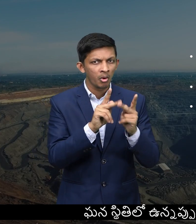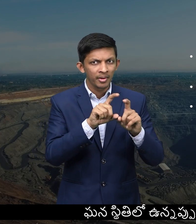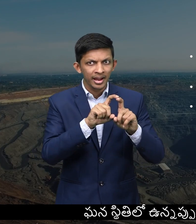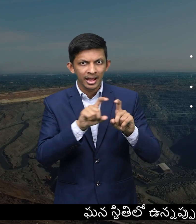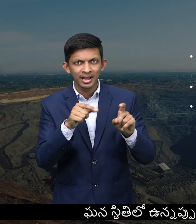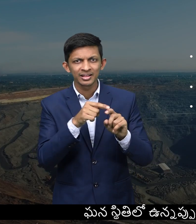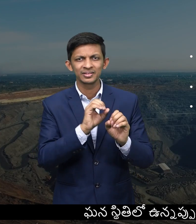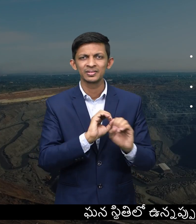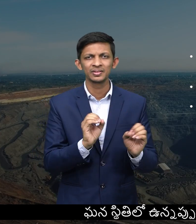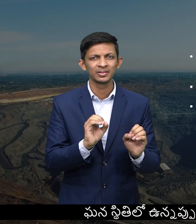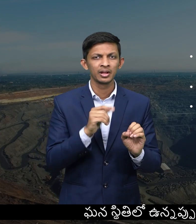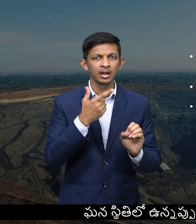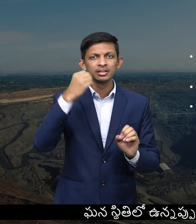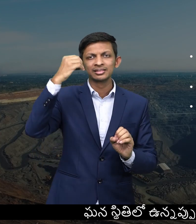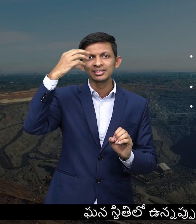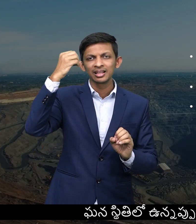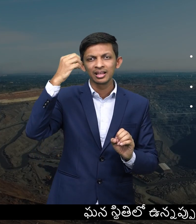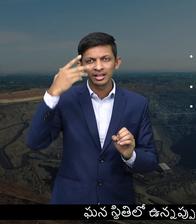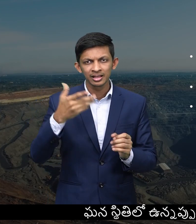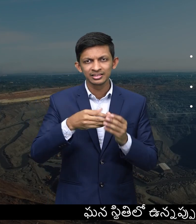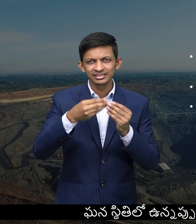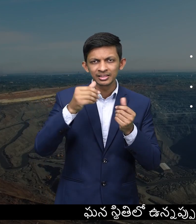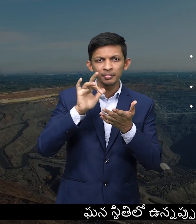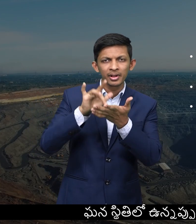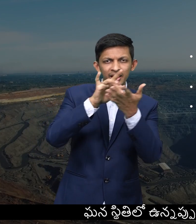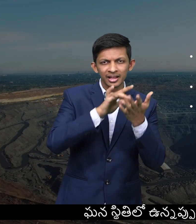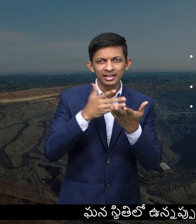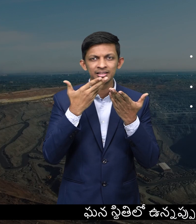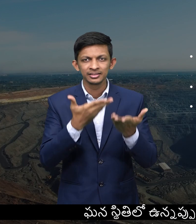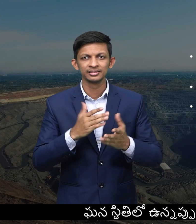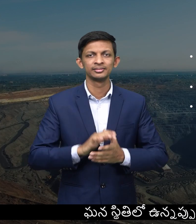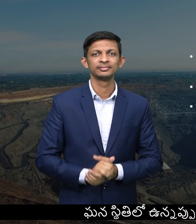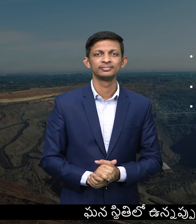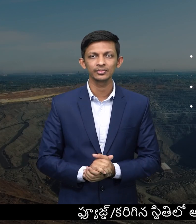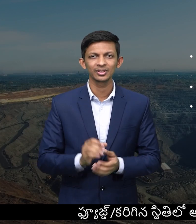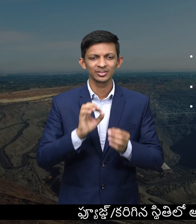ఘన స్థితిలో ఉన్నప్పుడు విద్యుత్తును నిర్వహించలేవు.